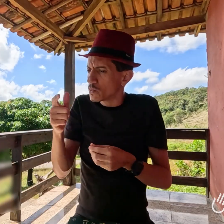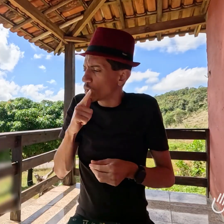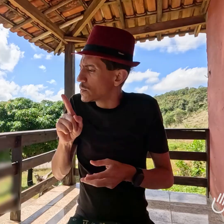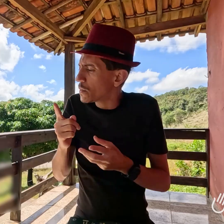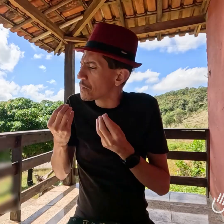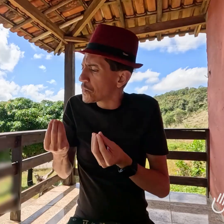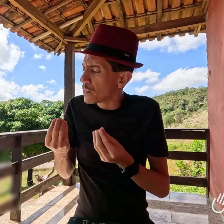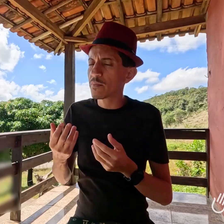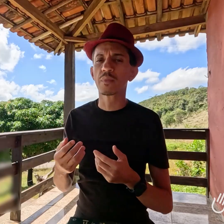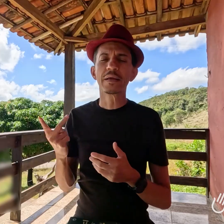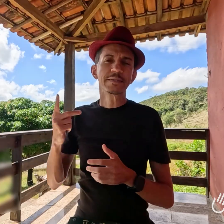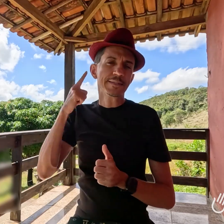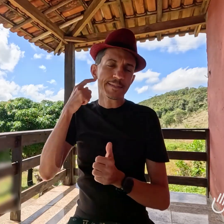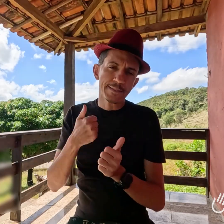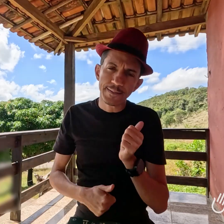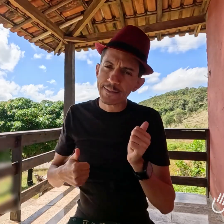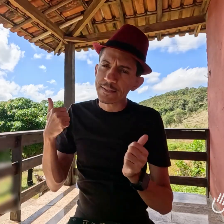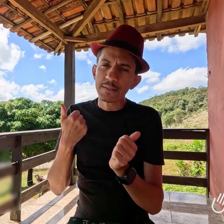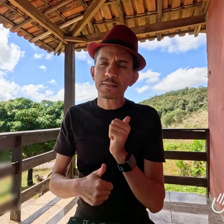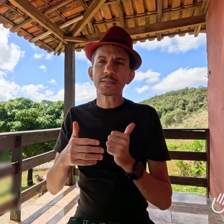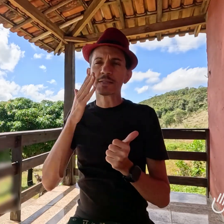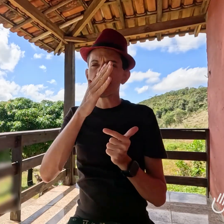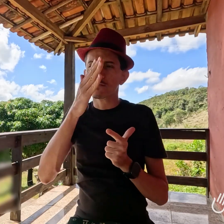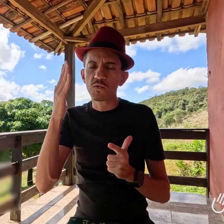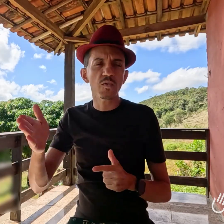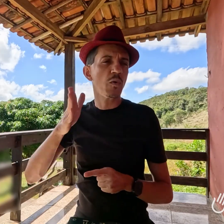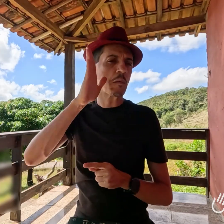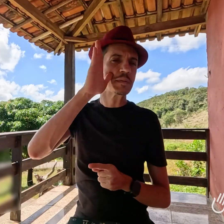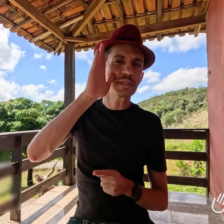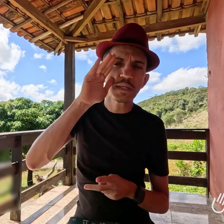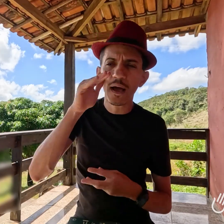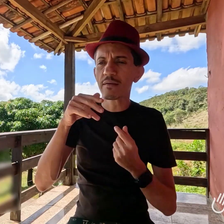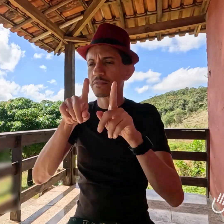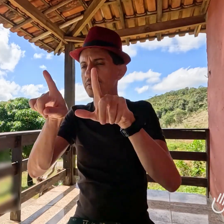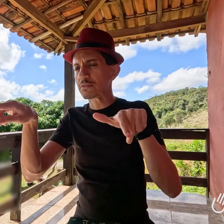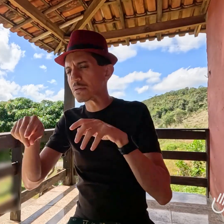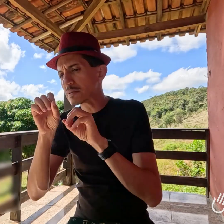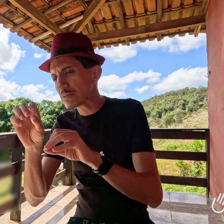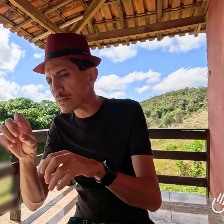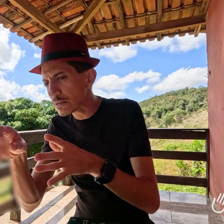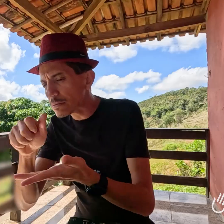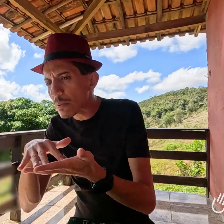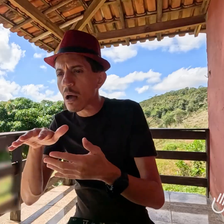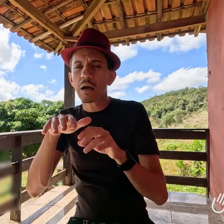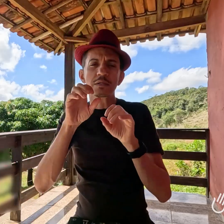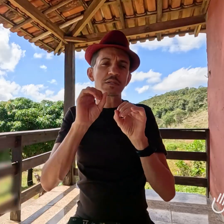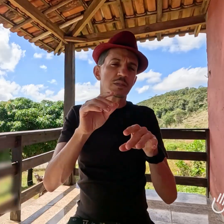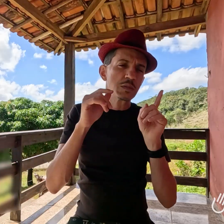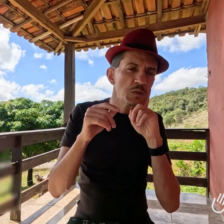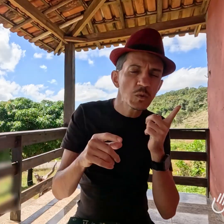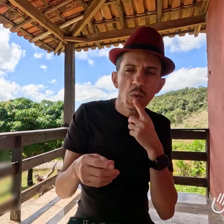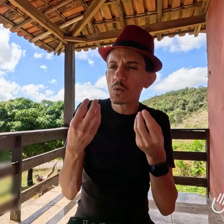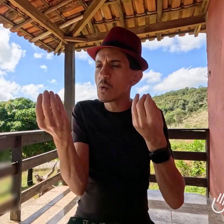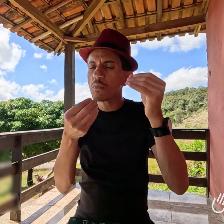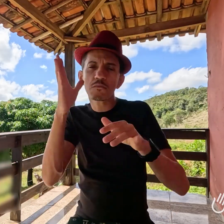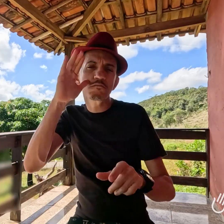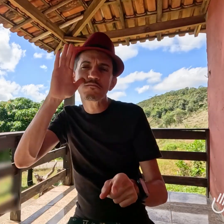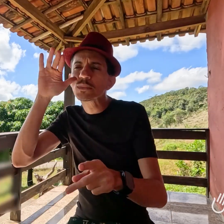percebemos que não, que era necessário um processo específico. Agora, foram muitos anos de pesquisa,